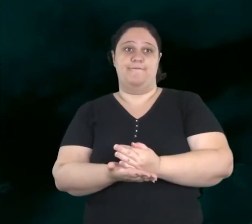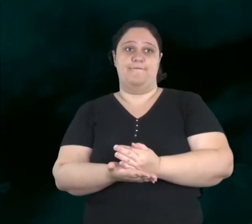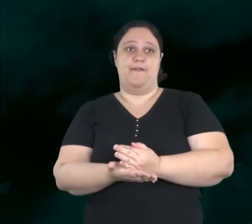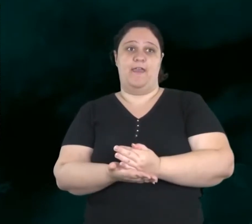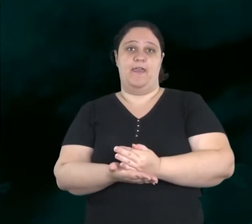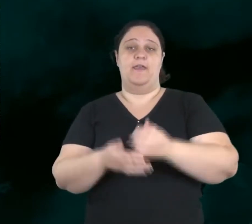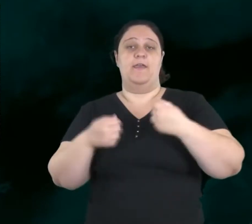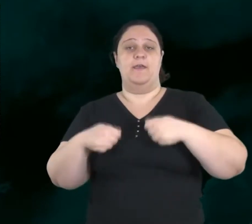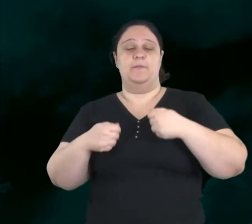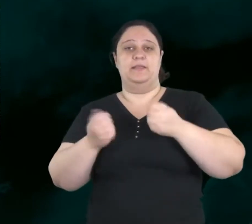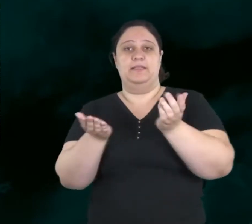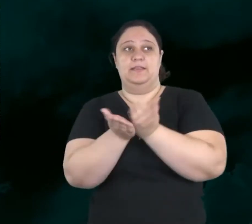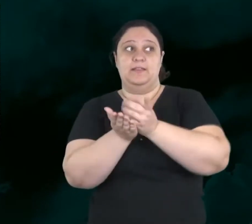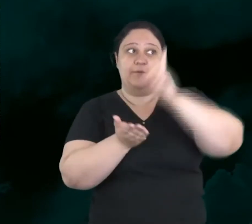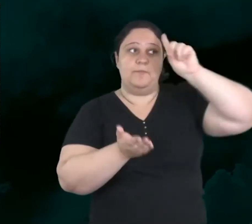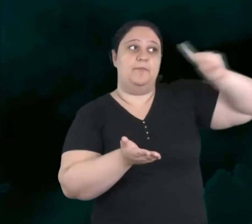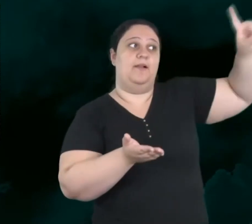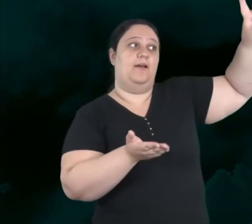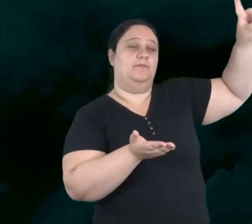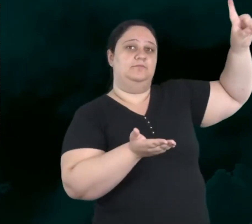de Deus, né, a palavra